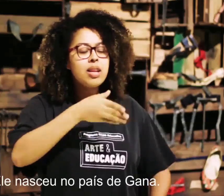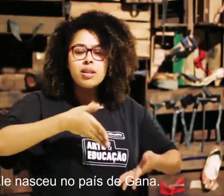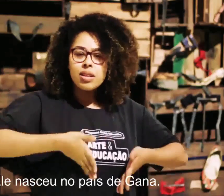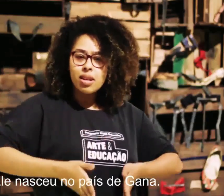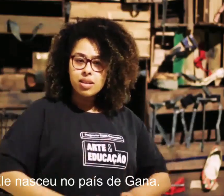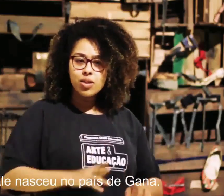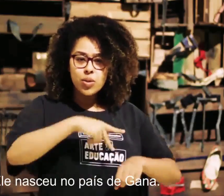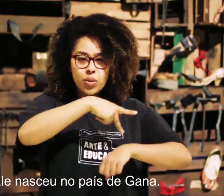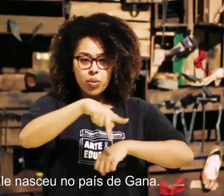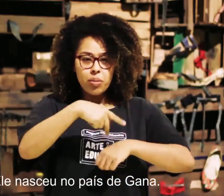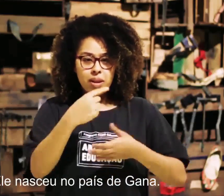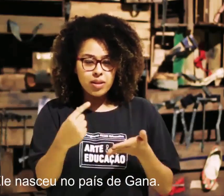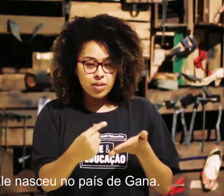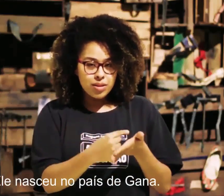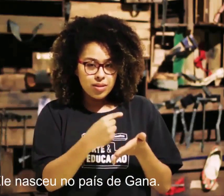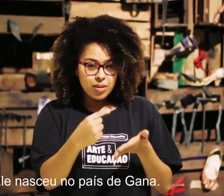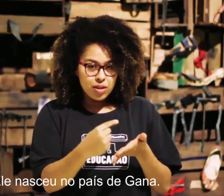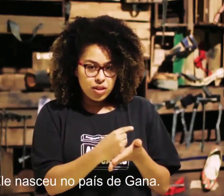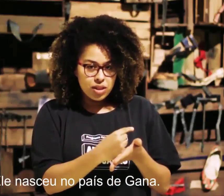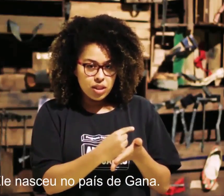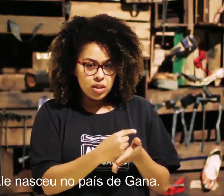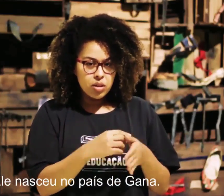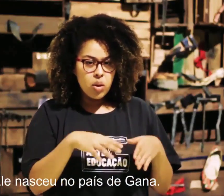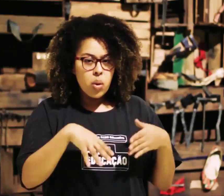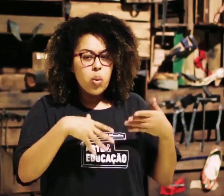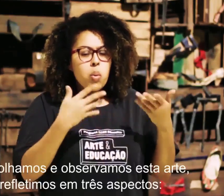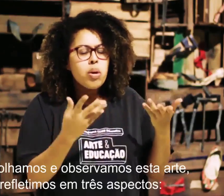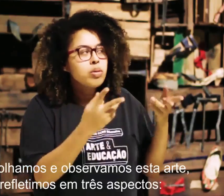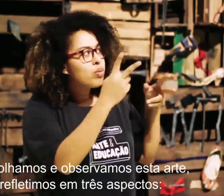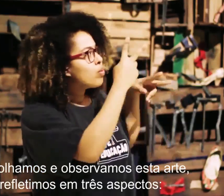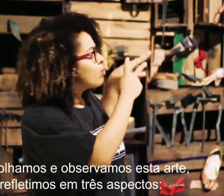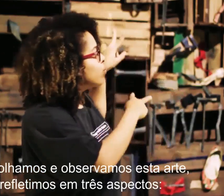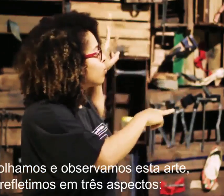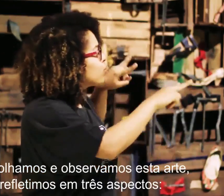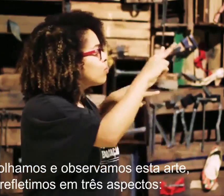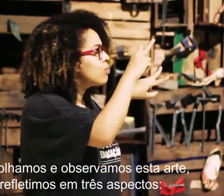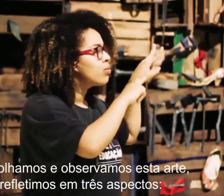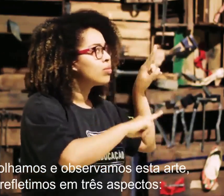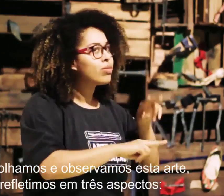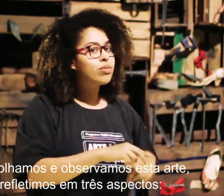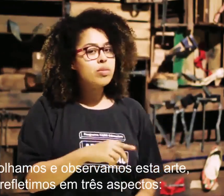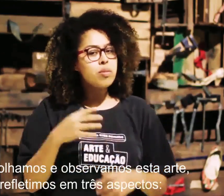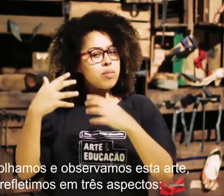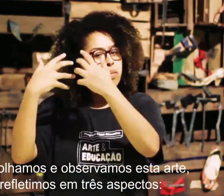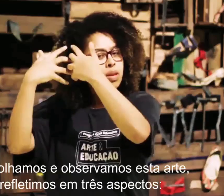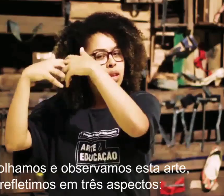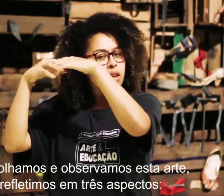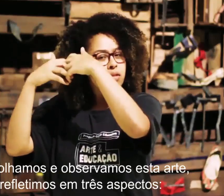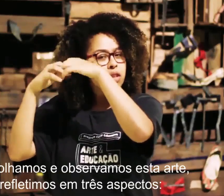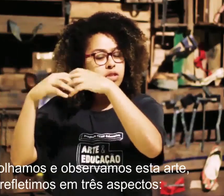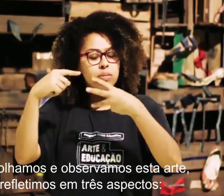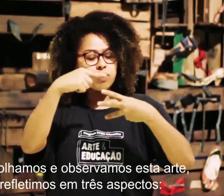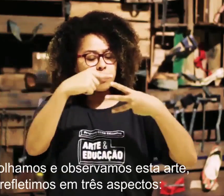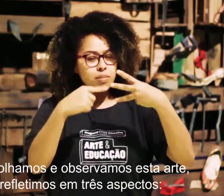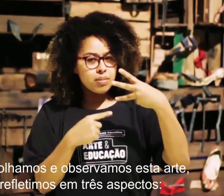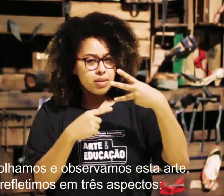Ele nasceu no país de Gana. Quando olhamos e observamos essa arte, nós